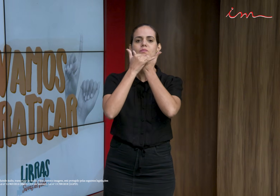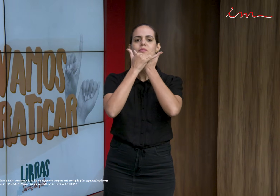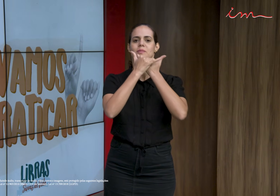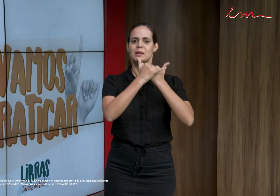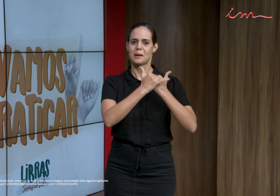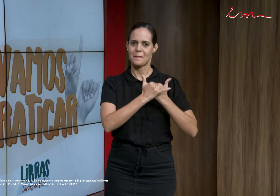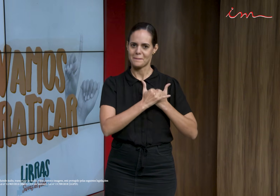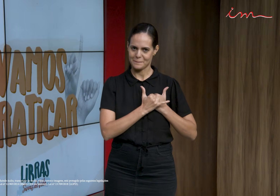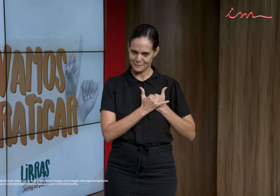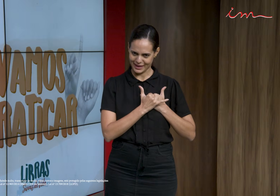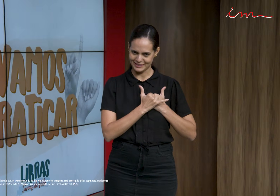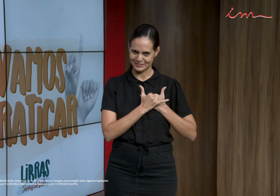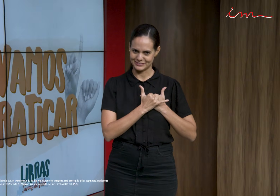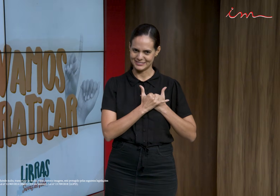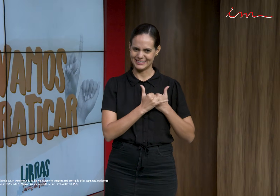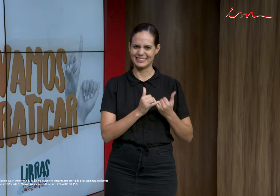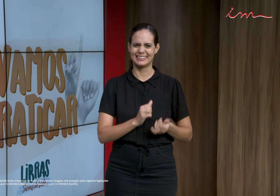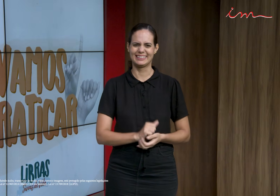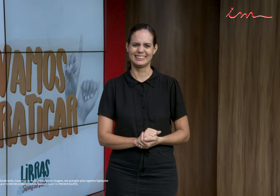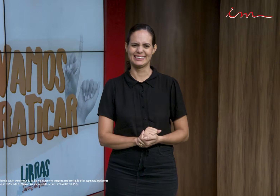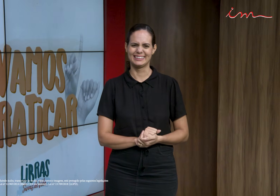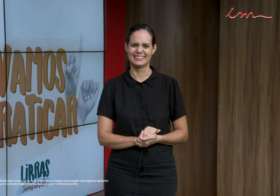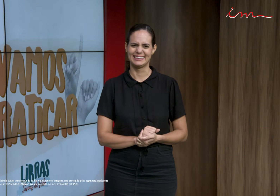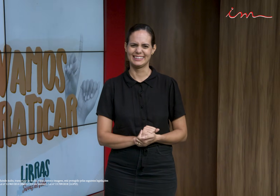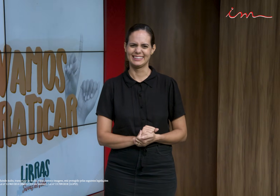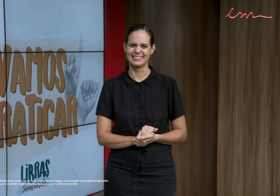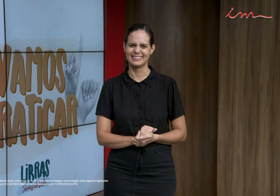Então, perdão.